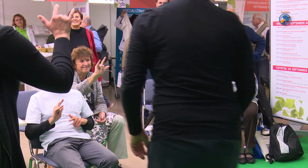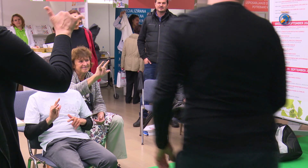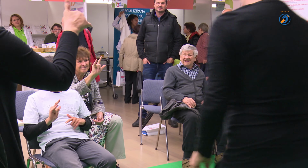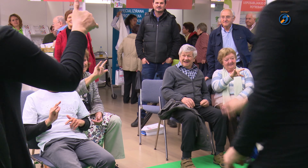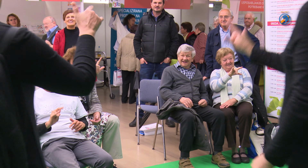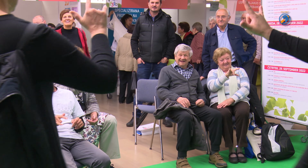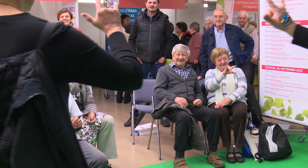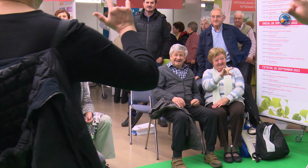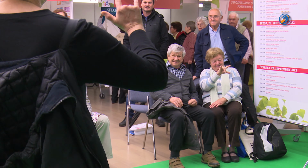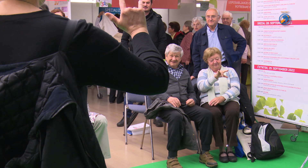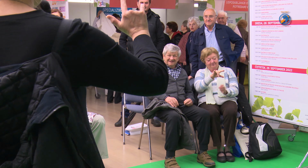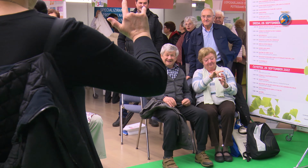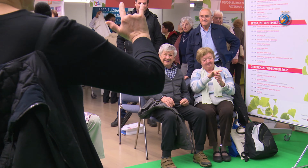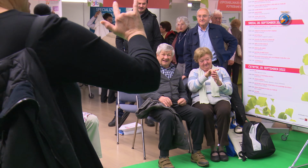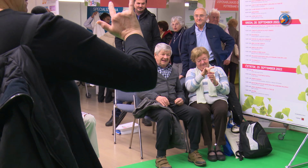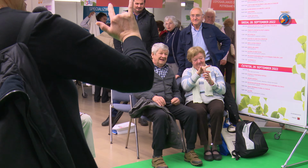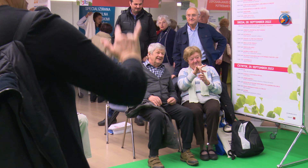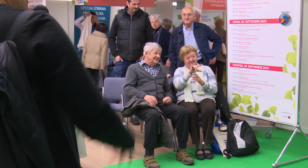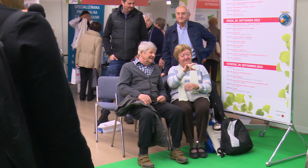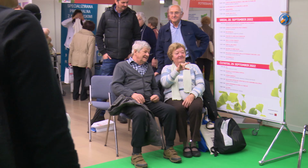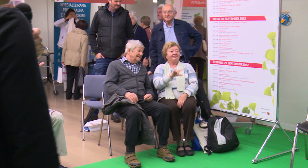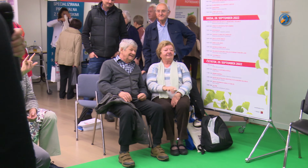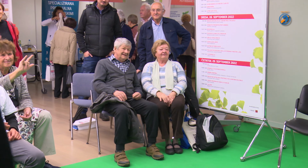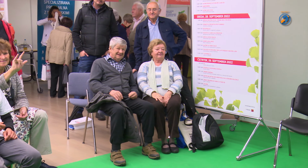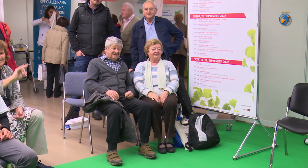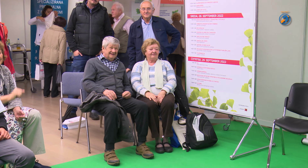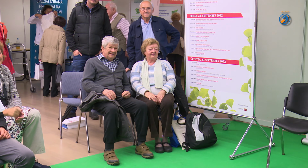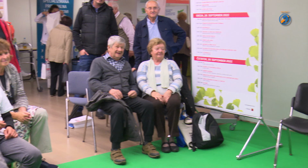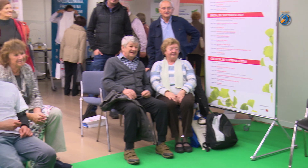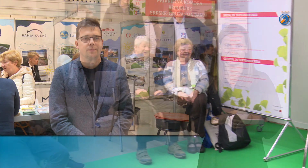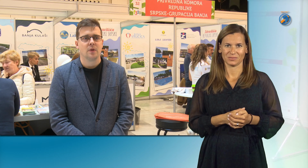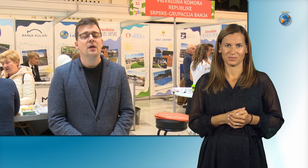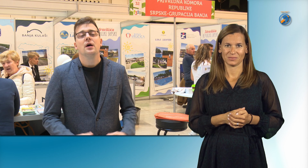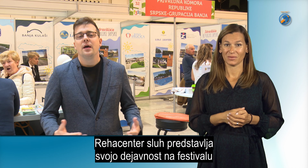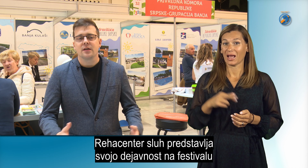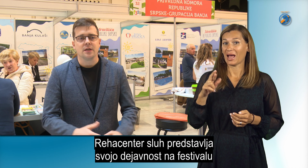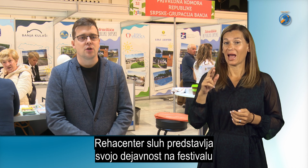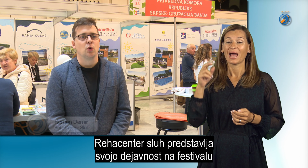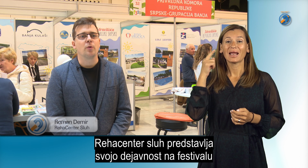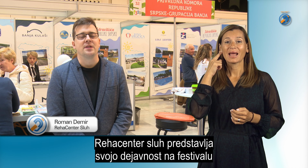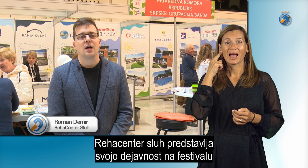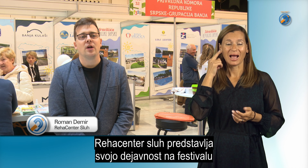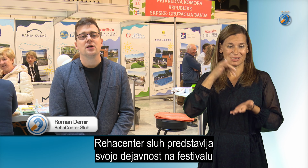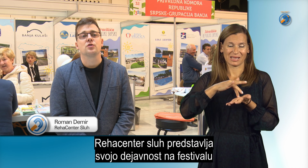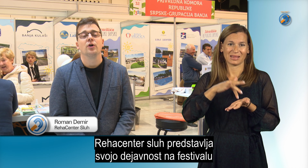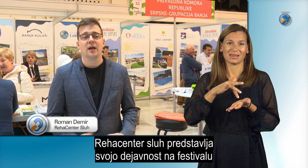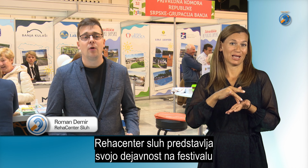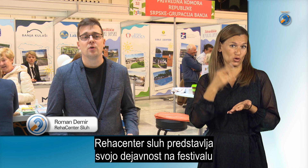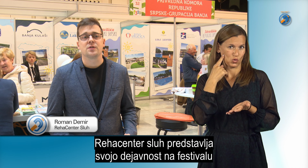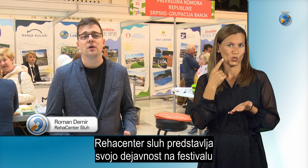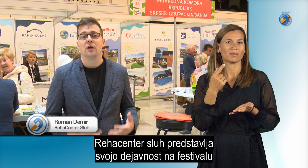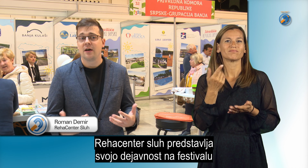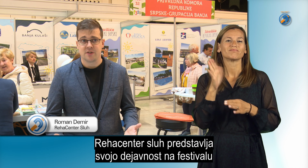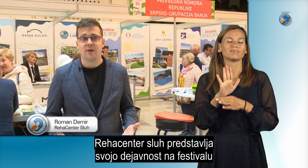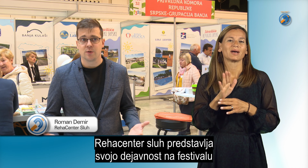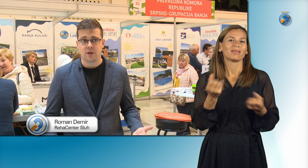Pokaže se s tem palec, kazalec in mezinec. Bravo, super! Reha center Sluh predstavlja svojo